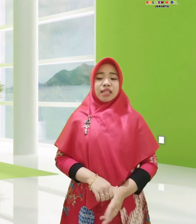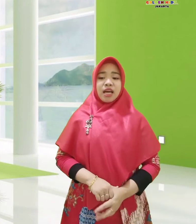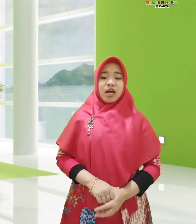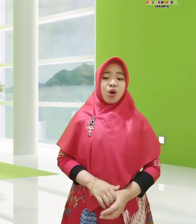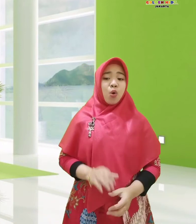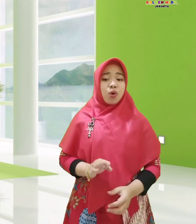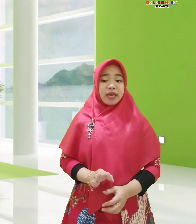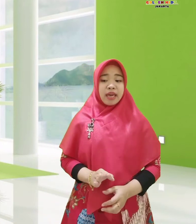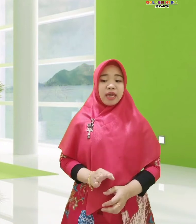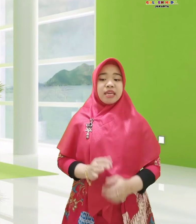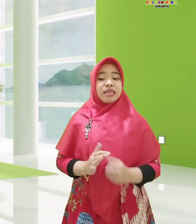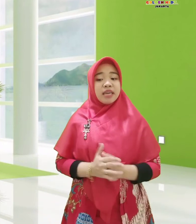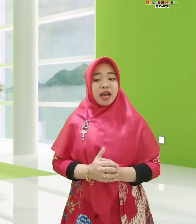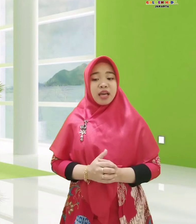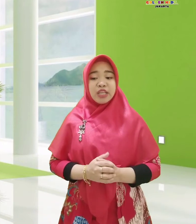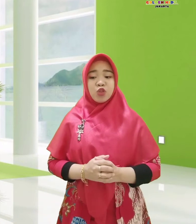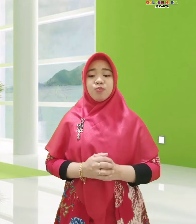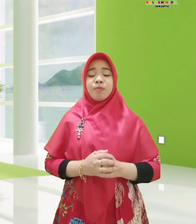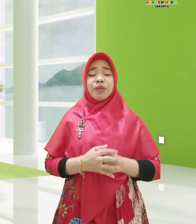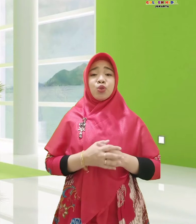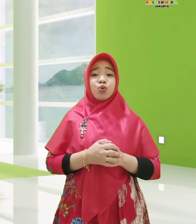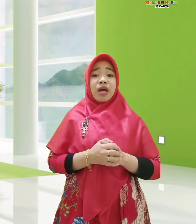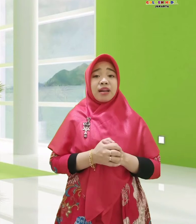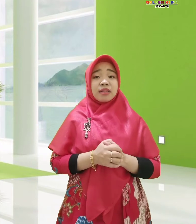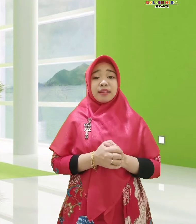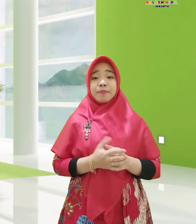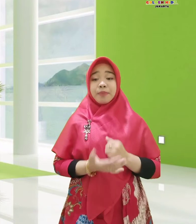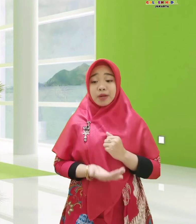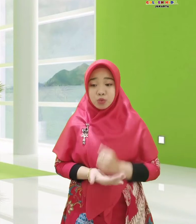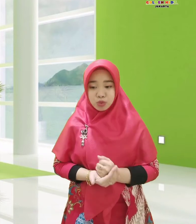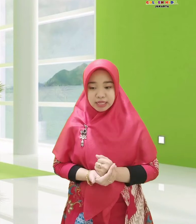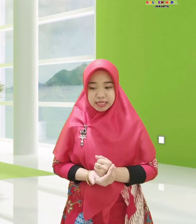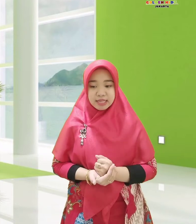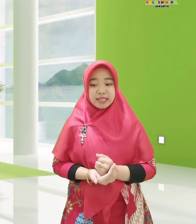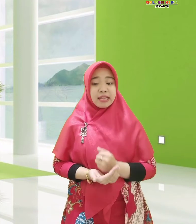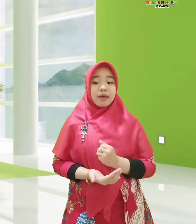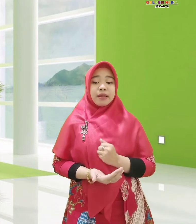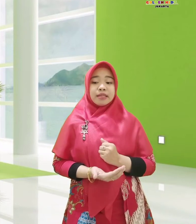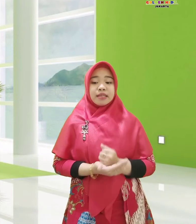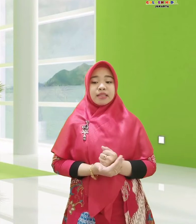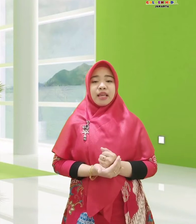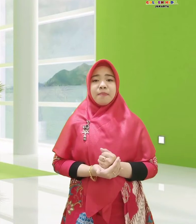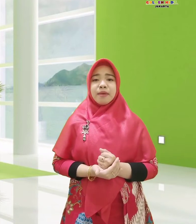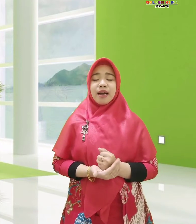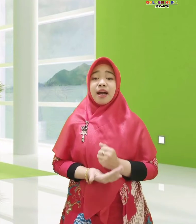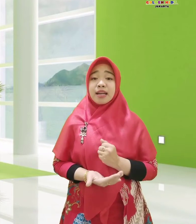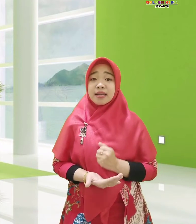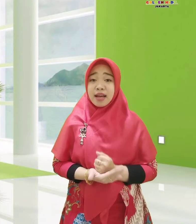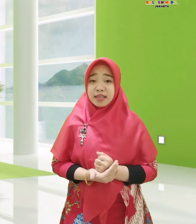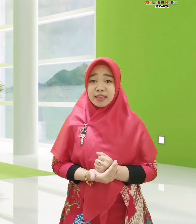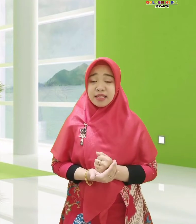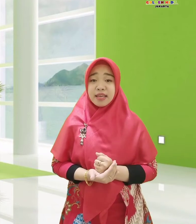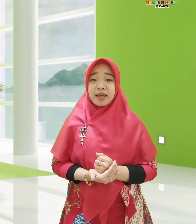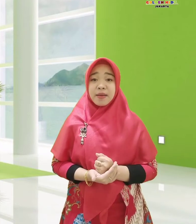kata-kata oke, ya itu membentuk karakter peduli serta menghargai